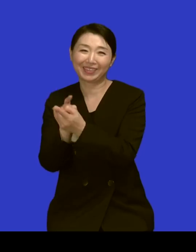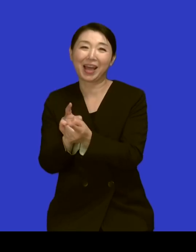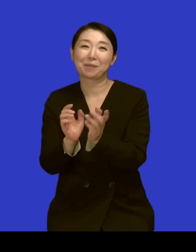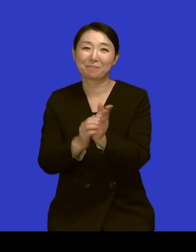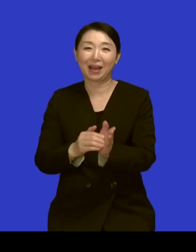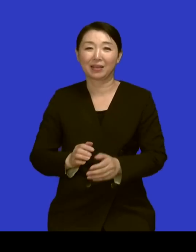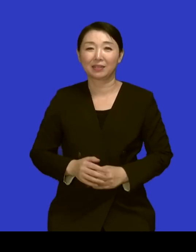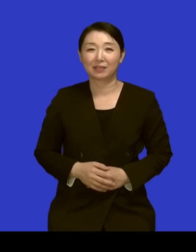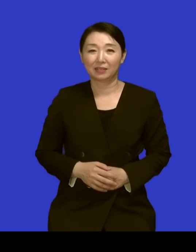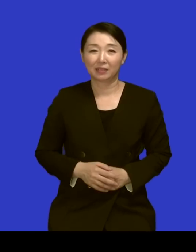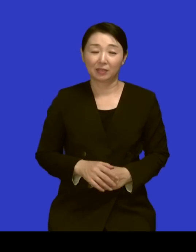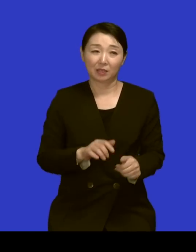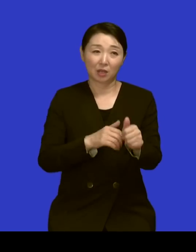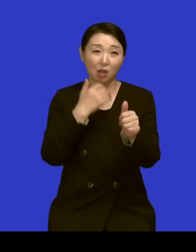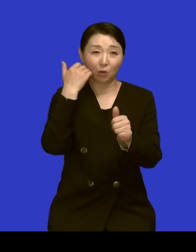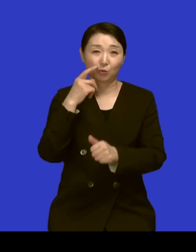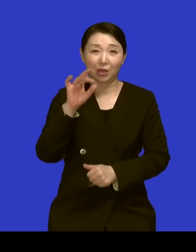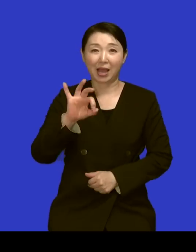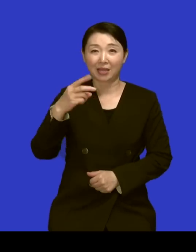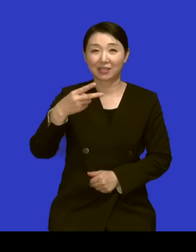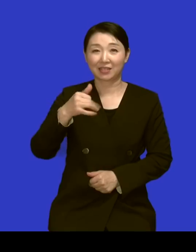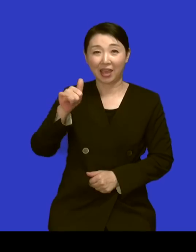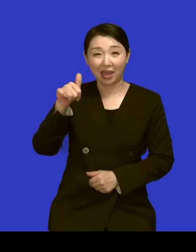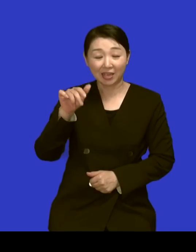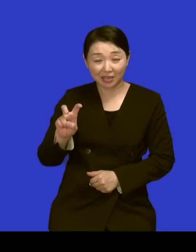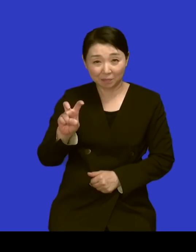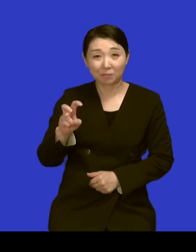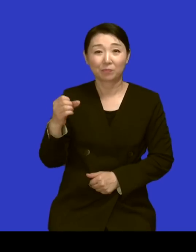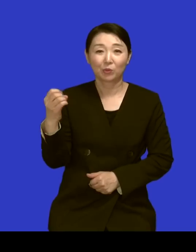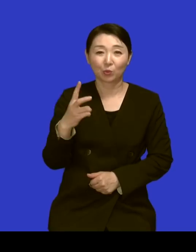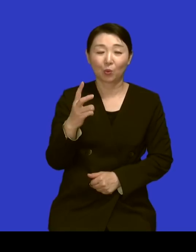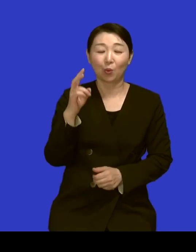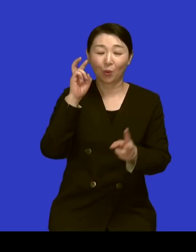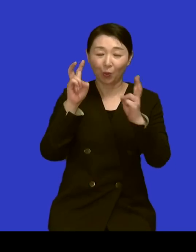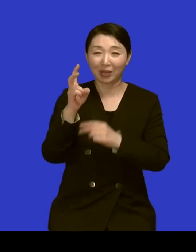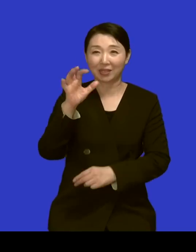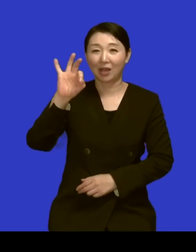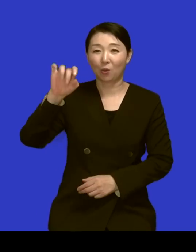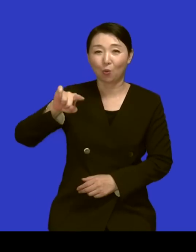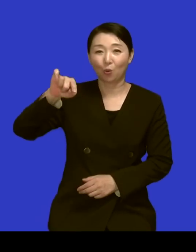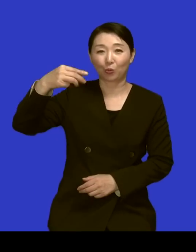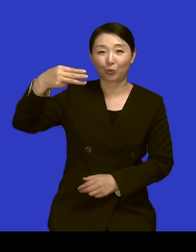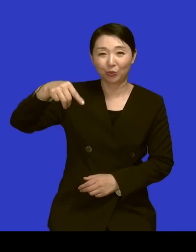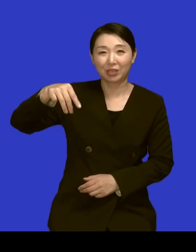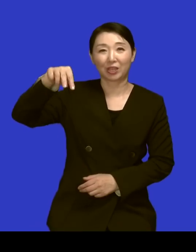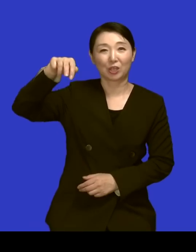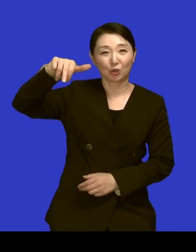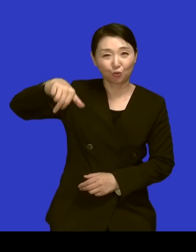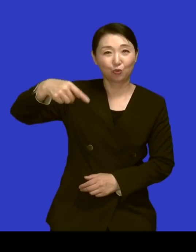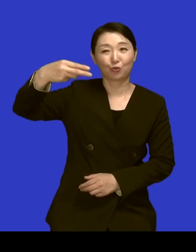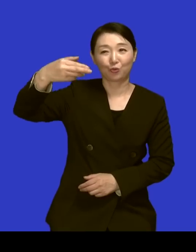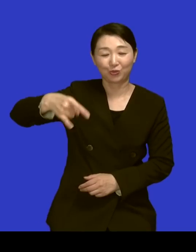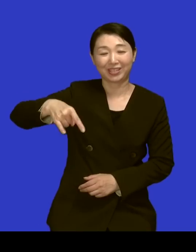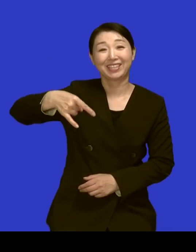이분은 앙드레 김 패션 디자이너와 함께 오투 꾸뛰류를 대표하시는 분이십니다 어떤 분이신지 궁금하시죠?